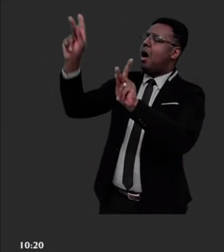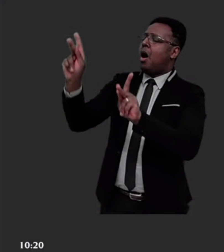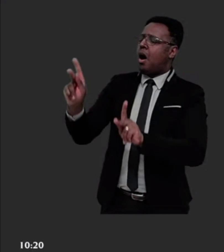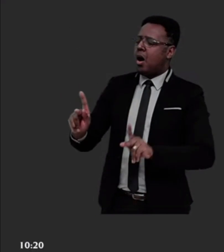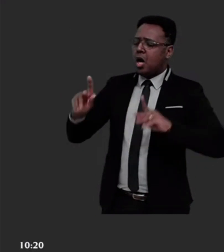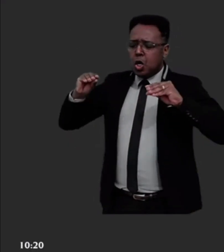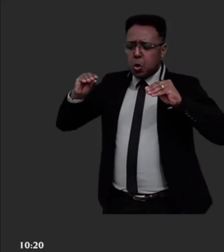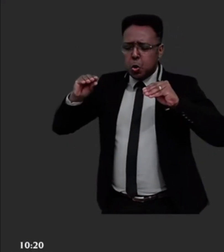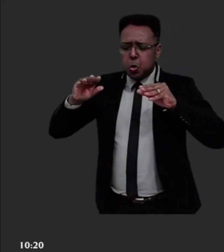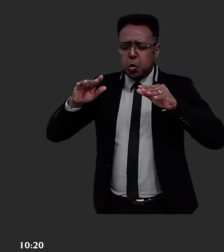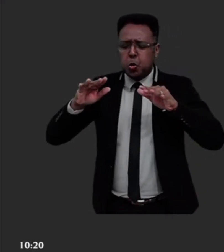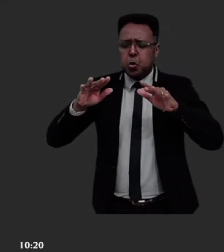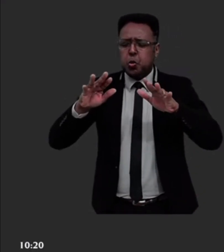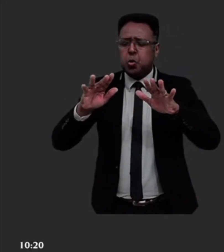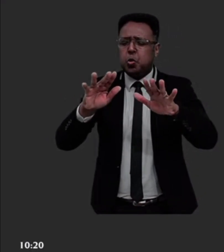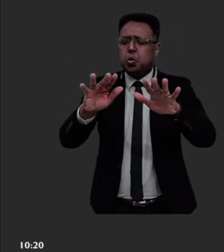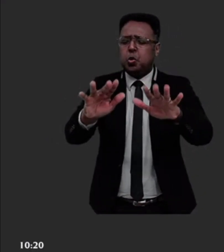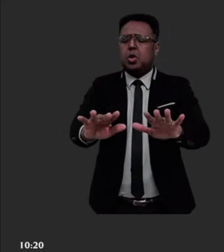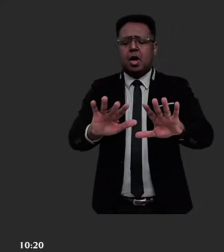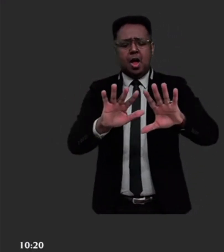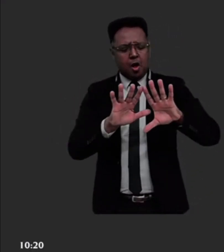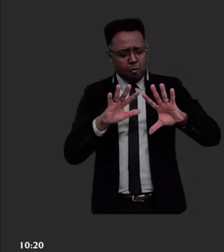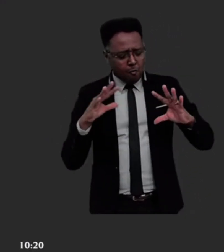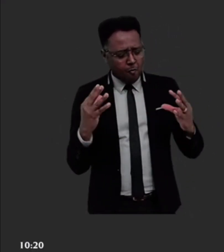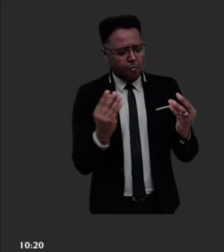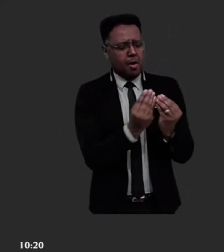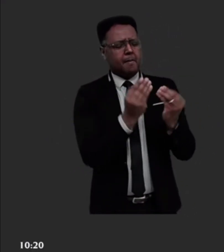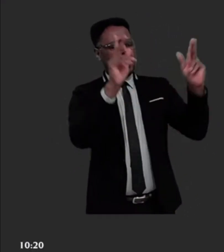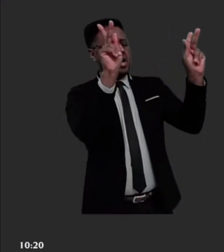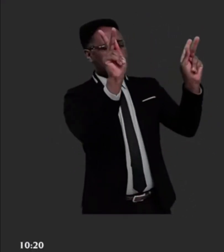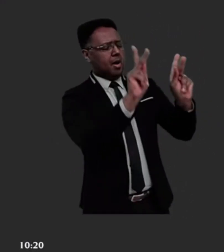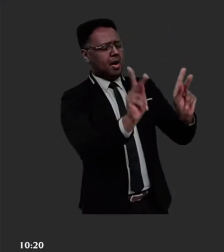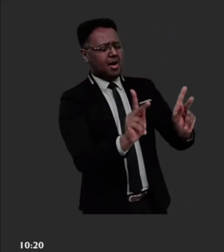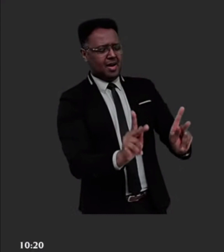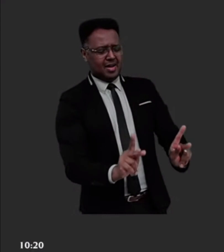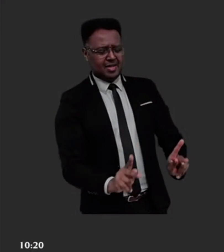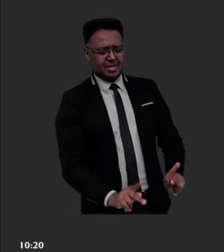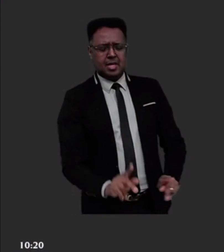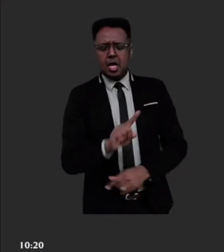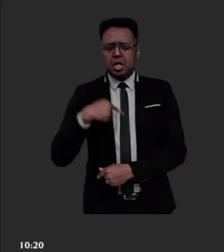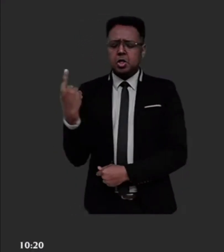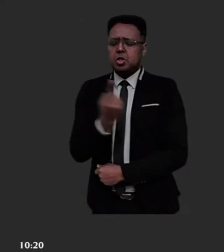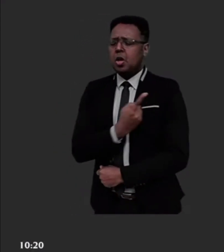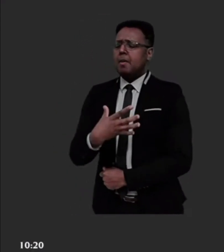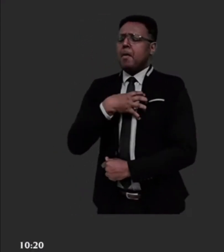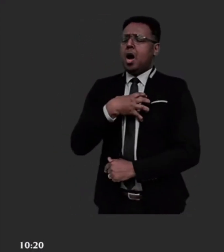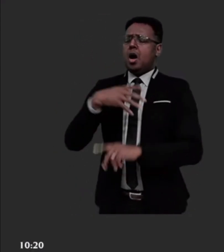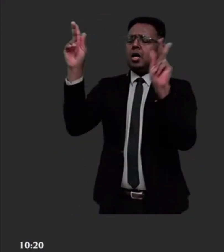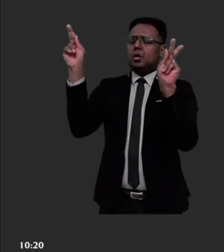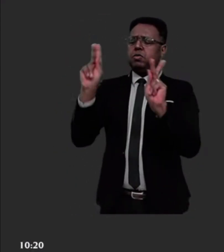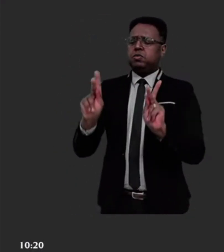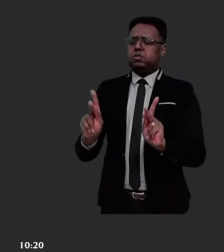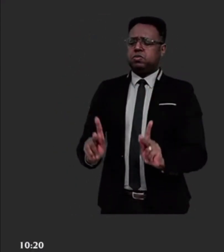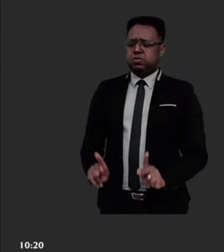terra, que haja paz dentro da nossa casa, que haja paz dentro de nós, que haja paz entre